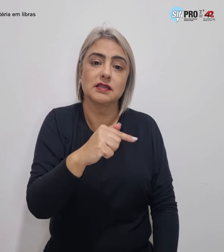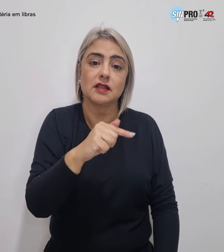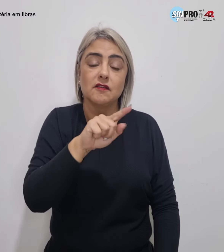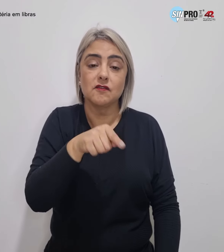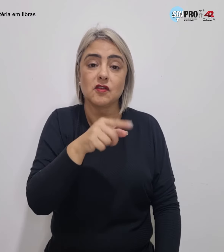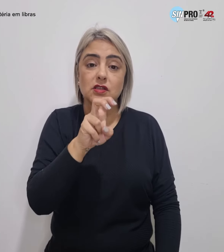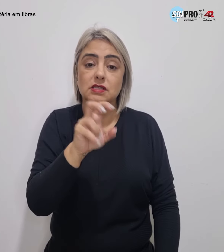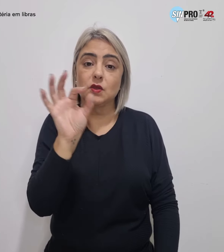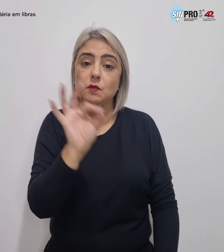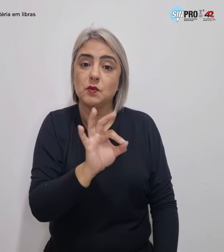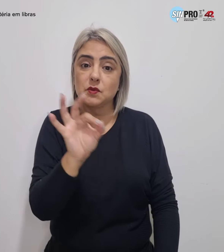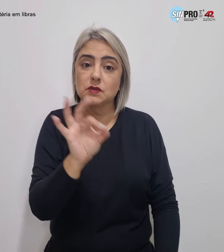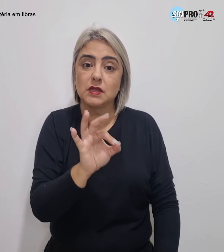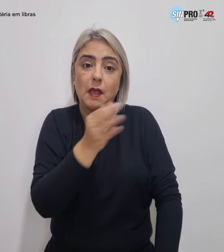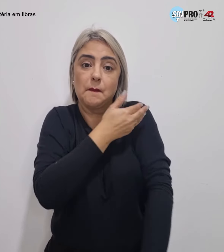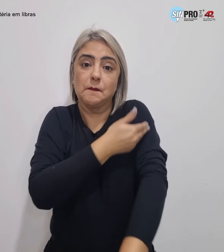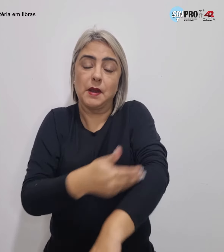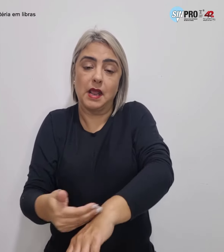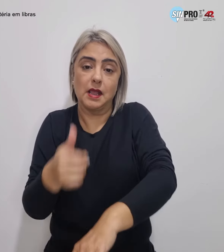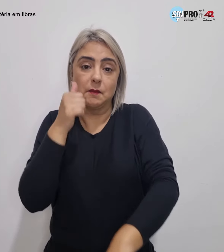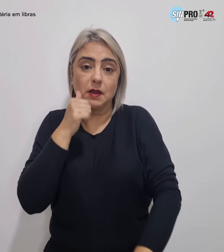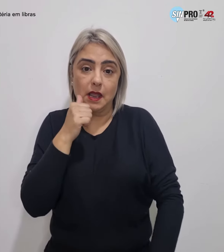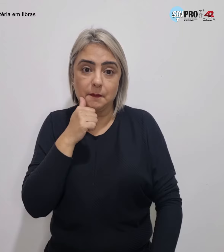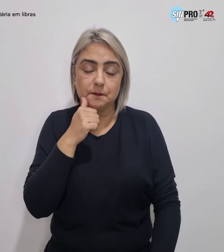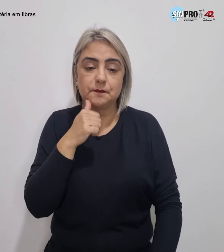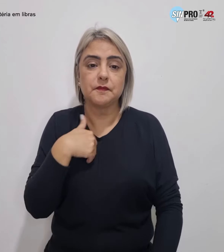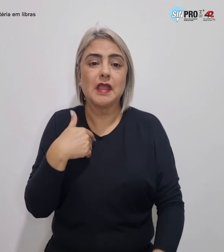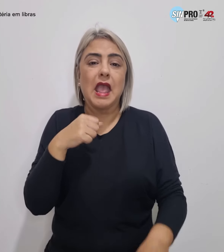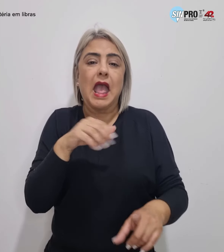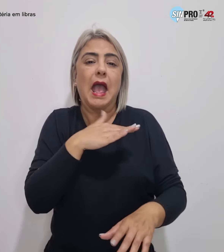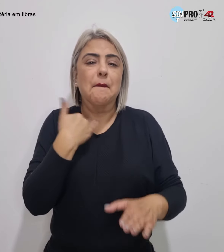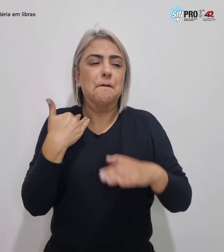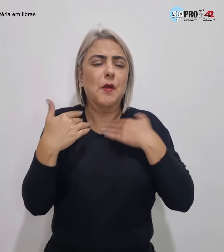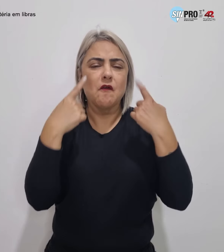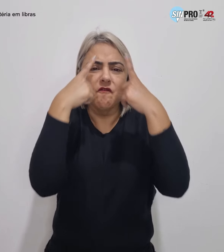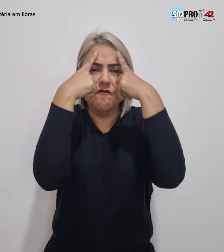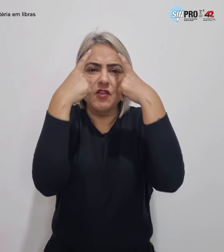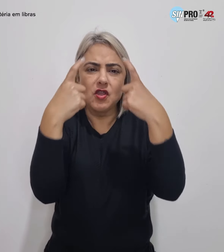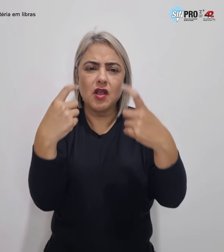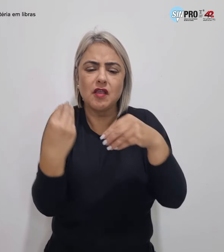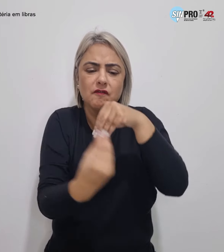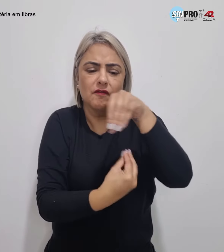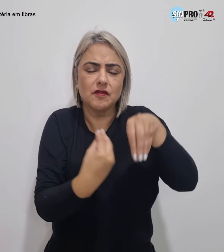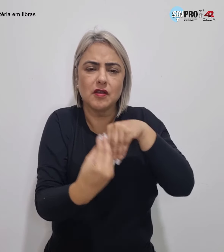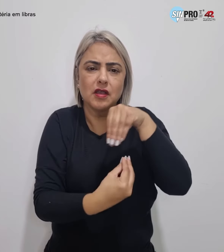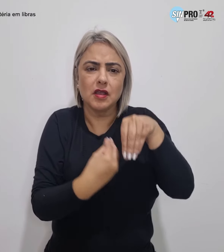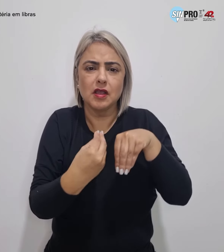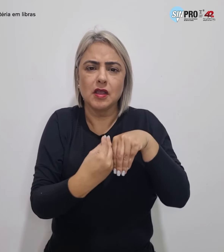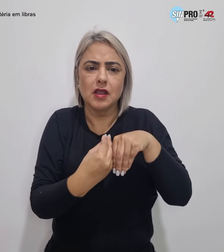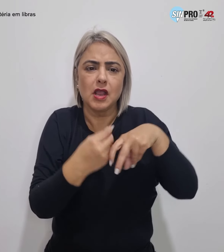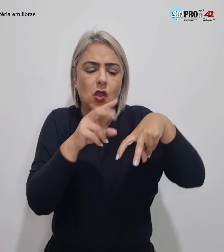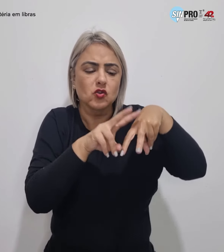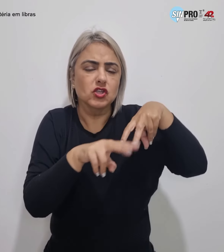37,5% brancas nas mortes violentas envolvendo o sexo feminino